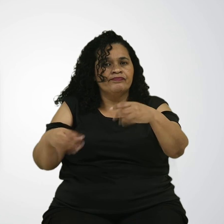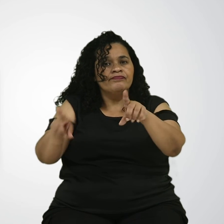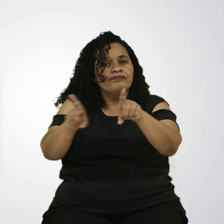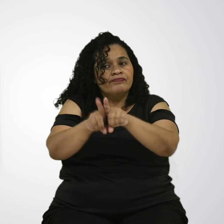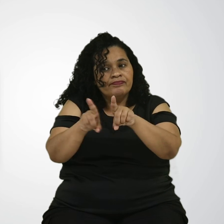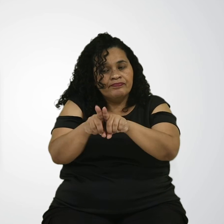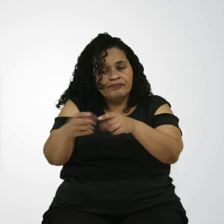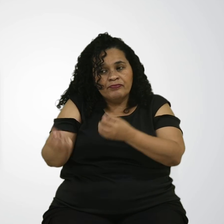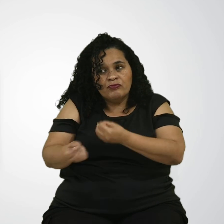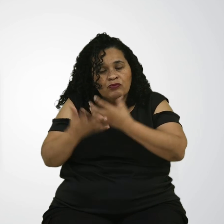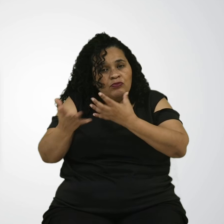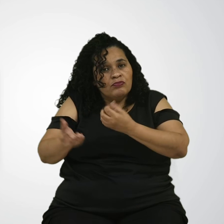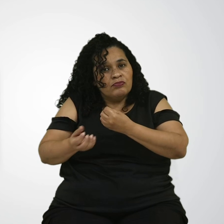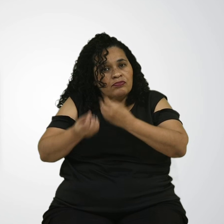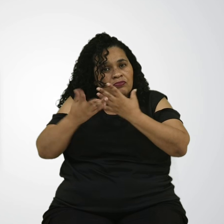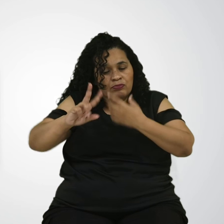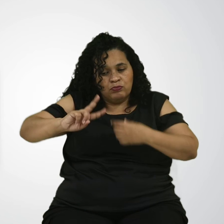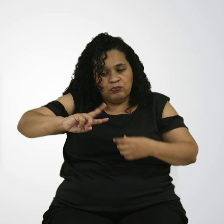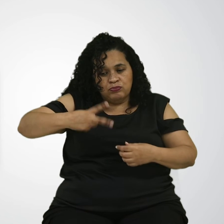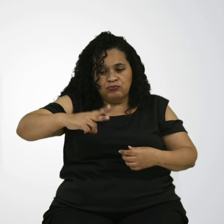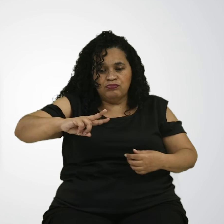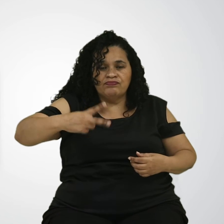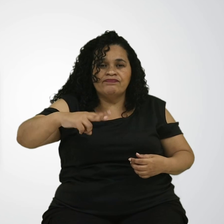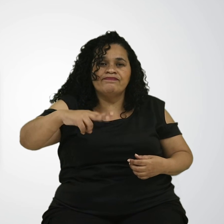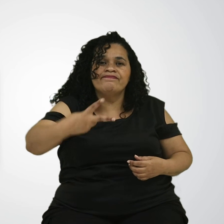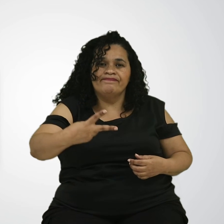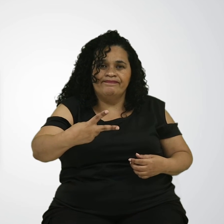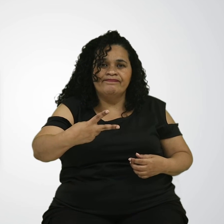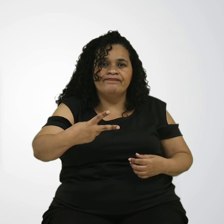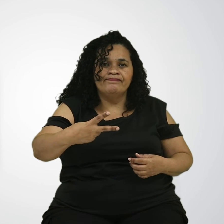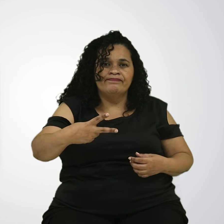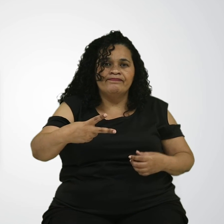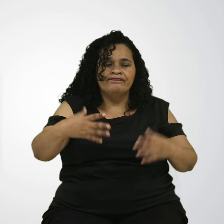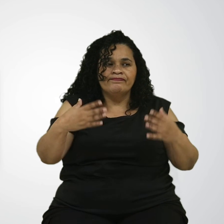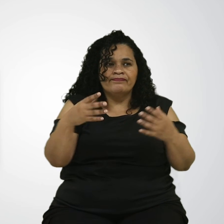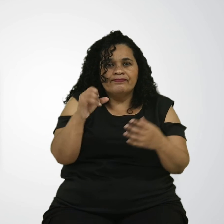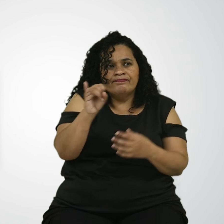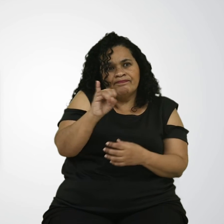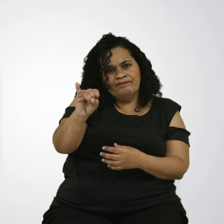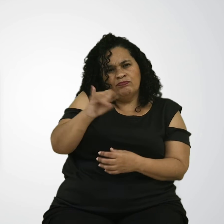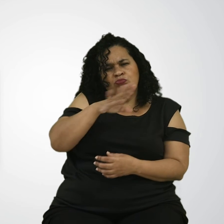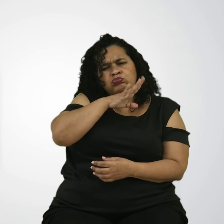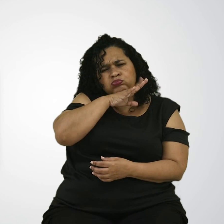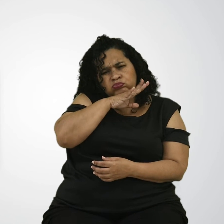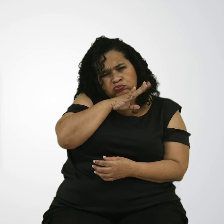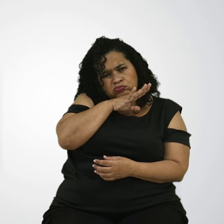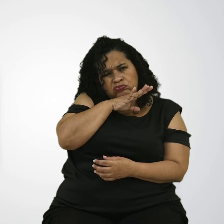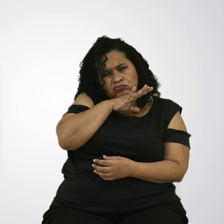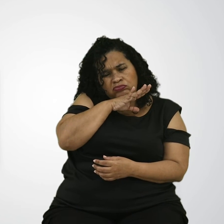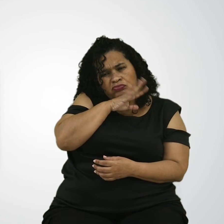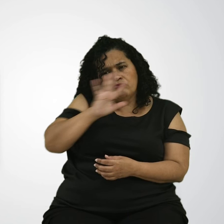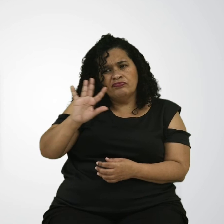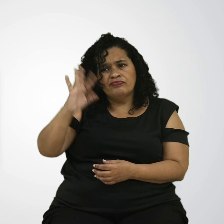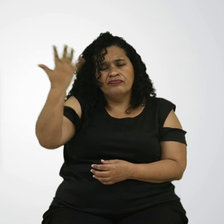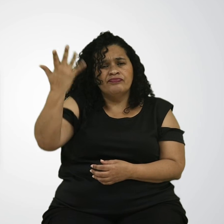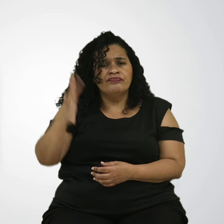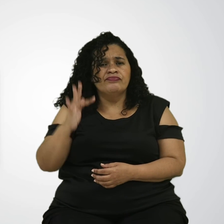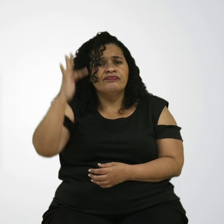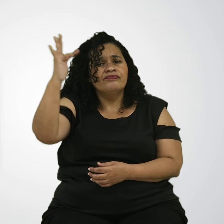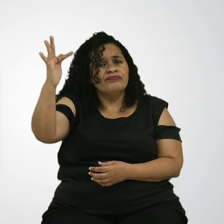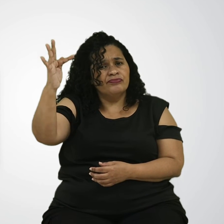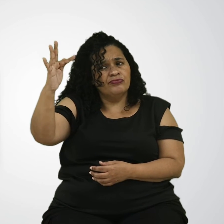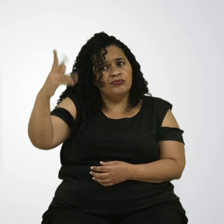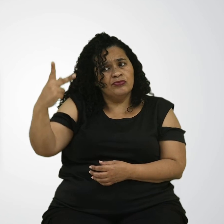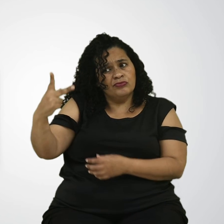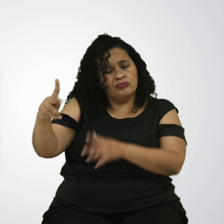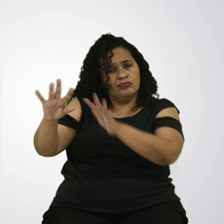informação. Né? Então, assim, se for ruim, ele levará uma informação ruim. Mas se for boa, ele levará uma